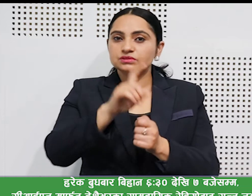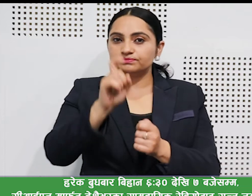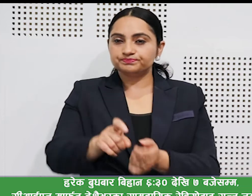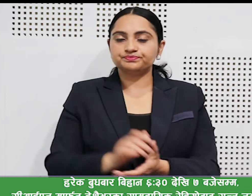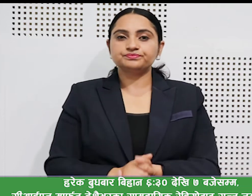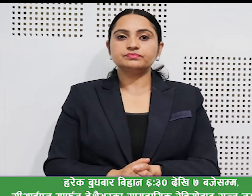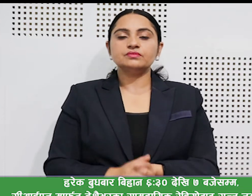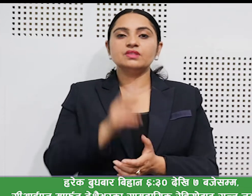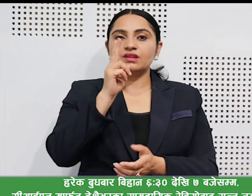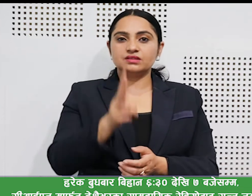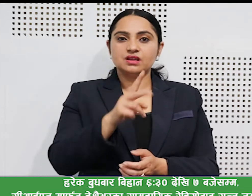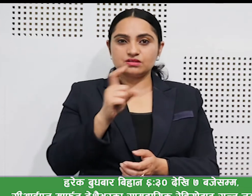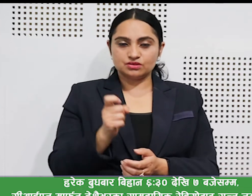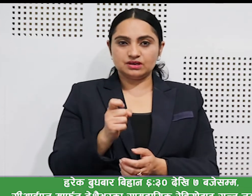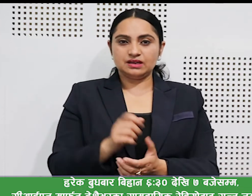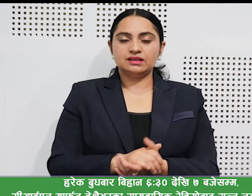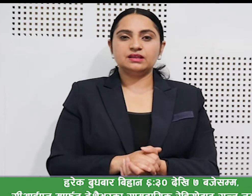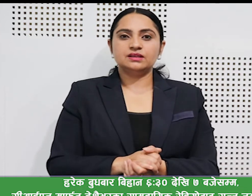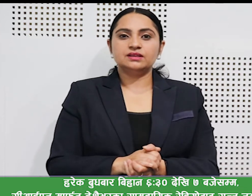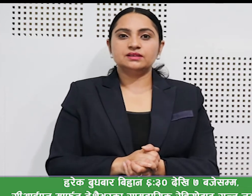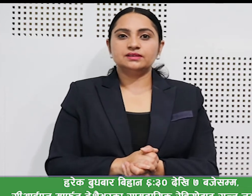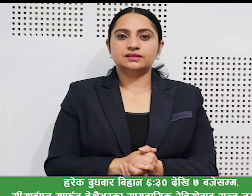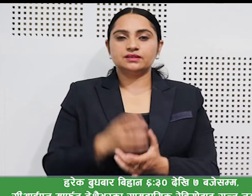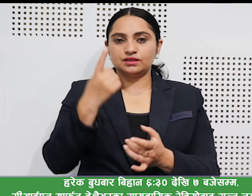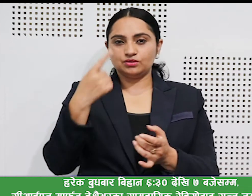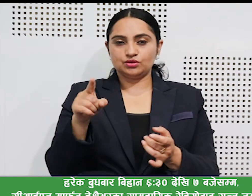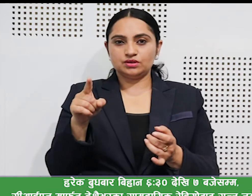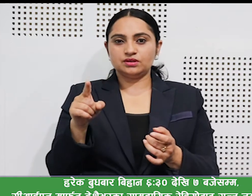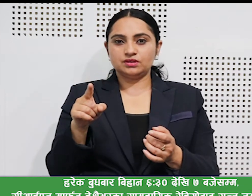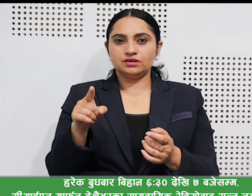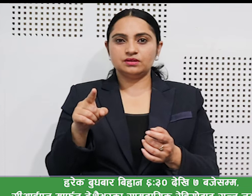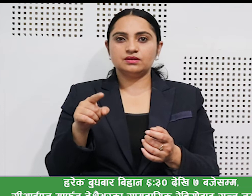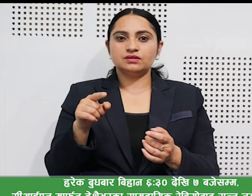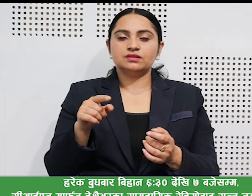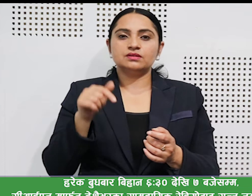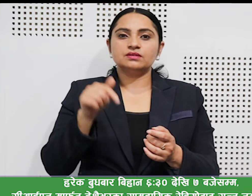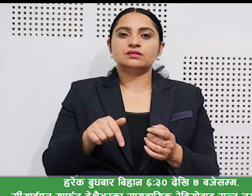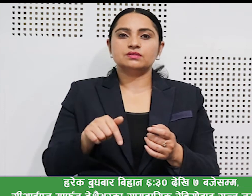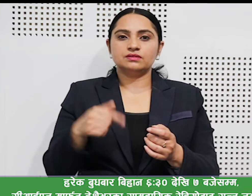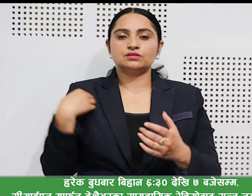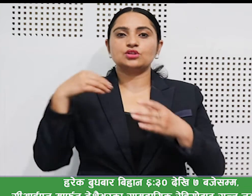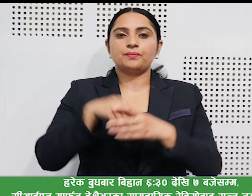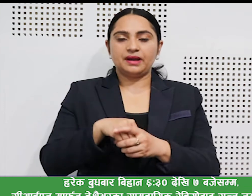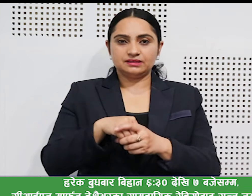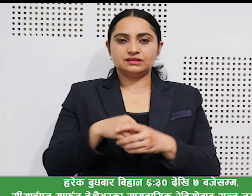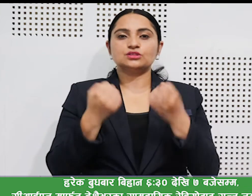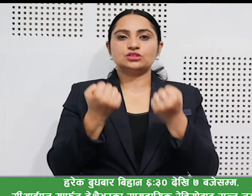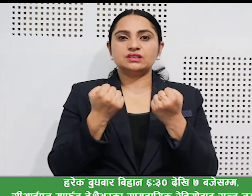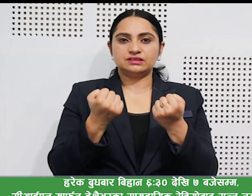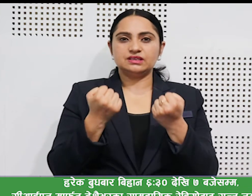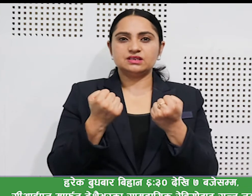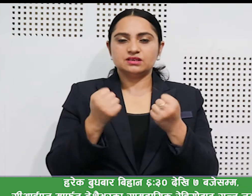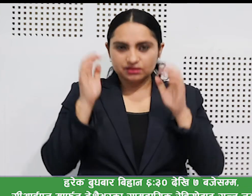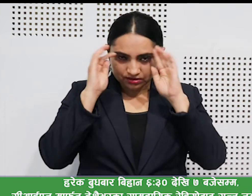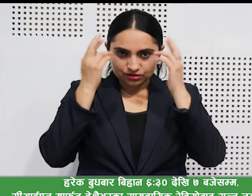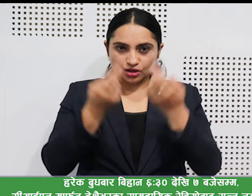त्यसको लागि चाहिँ अब मुख्य गरी भन्नुपर्दाखेरि चाहिँ एउटा ब्रोड जुनले चाहिँ यो कुरालाई सहभागिता, सशक्तिकरण,